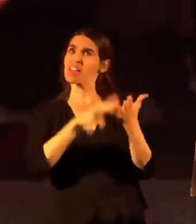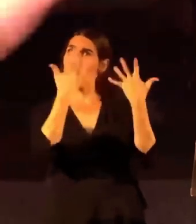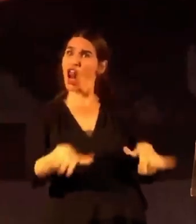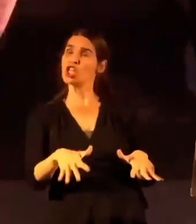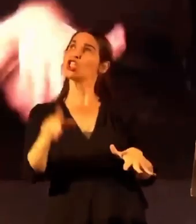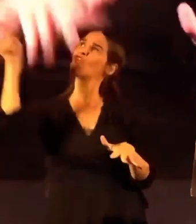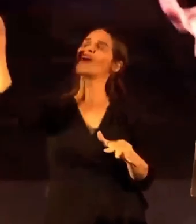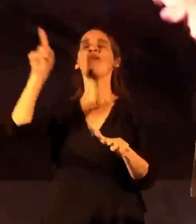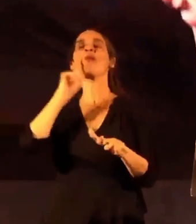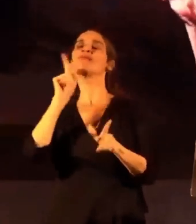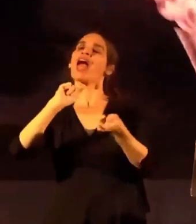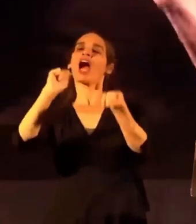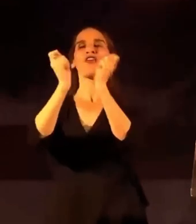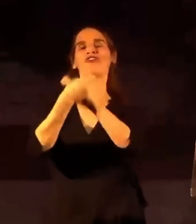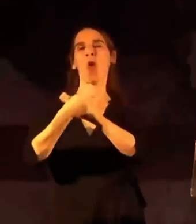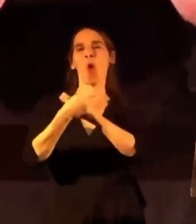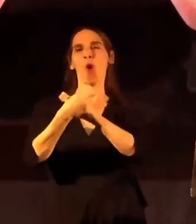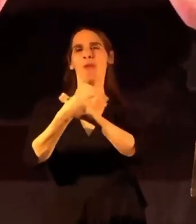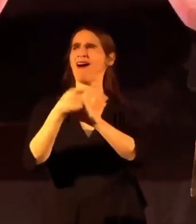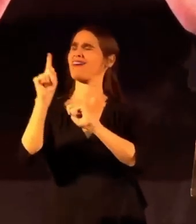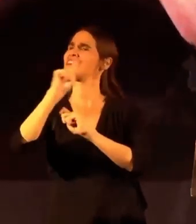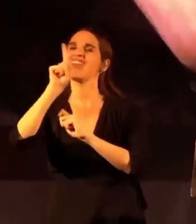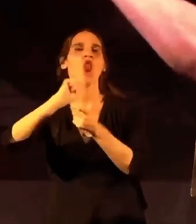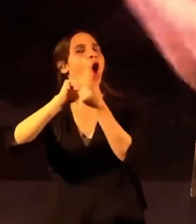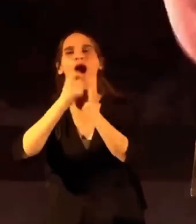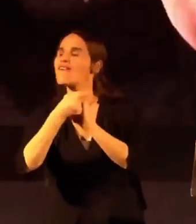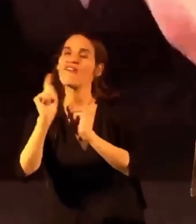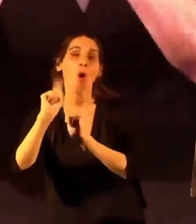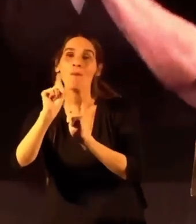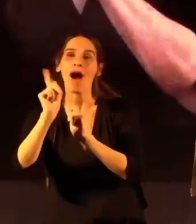לזה רפורמה. זאת לא רפורמה.